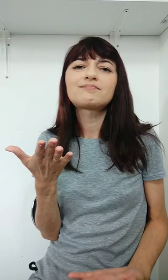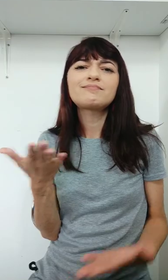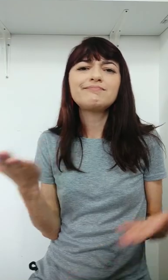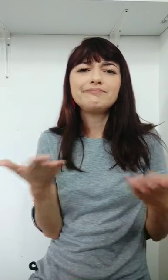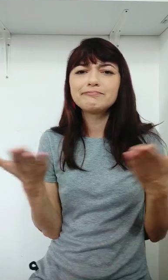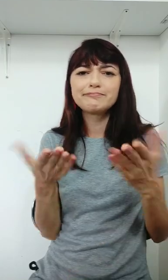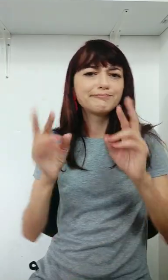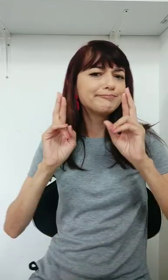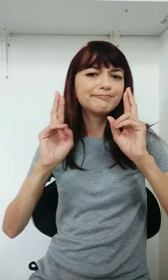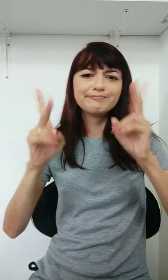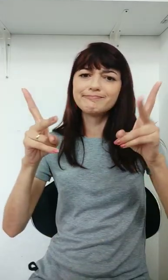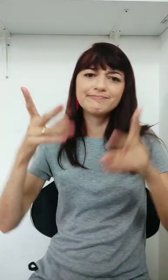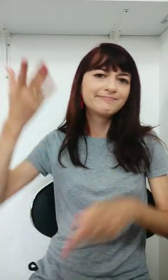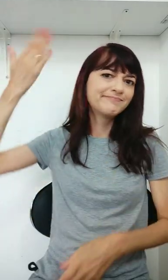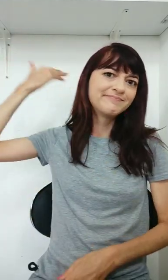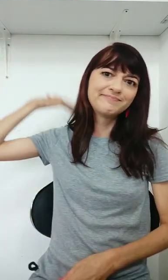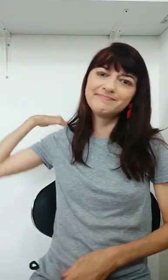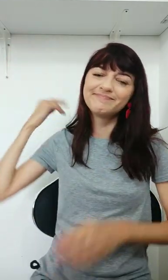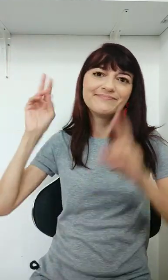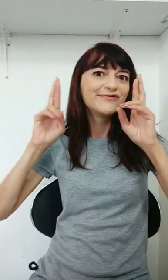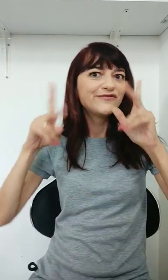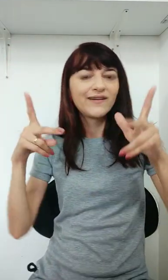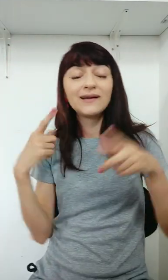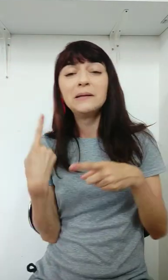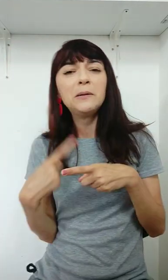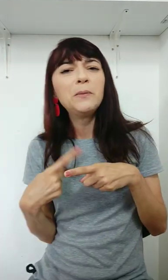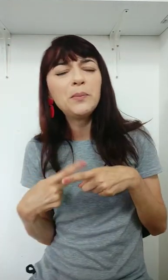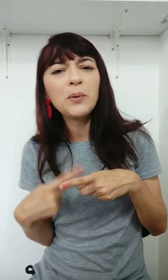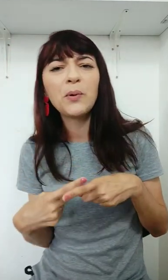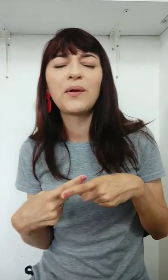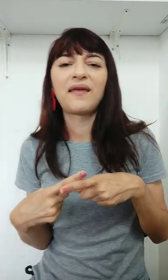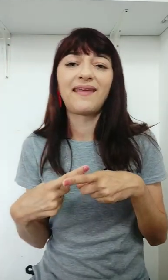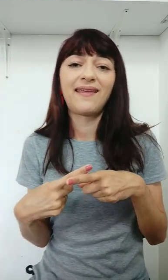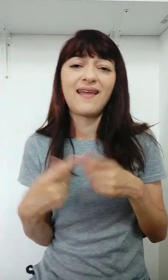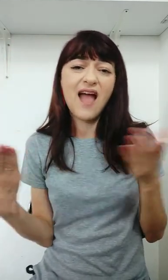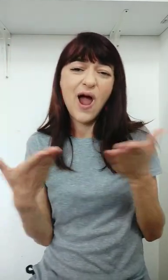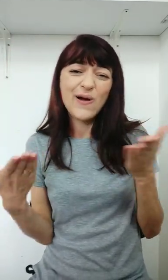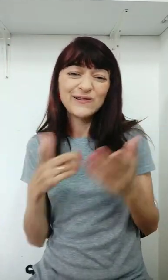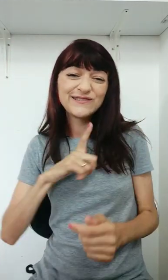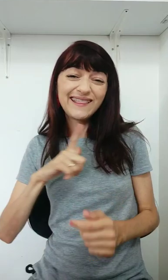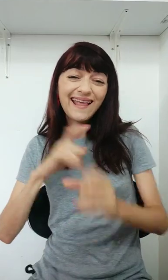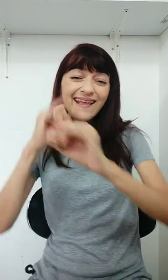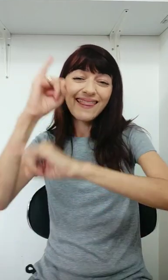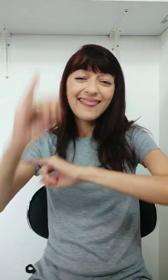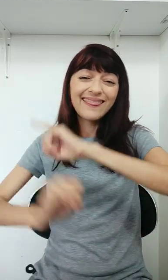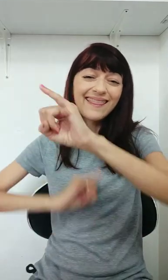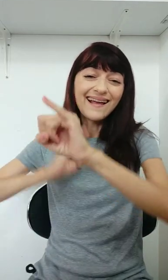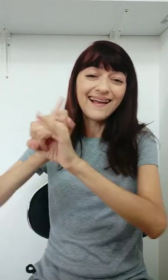uma língua. Por exemplo, a escrita do português hoje é completamente diferente, tem muitos aspectos